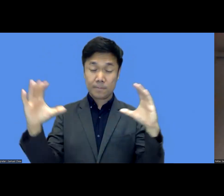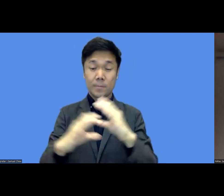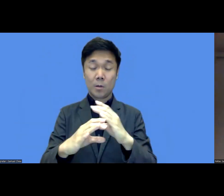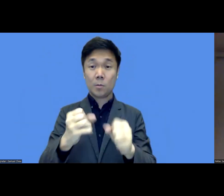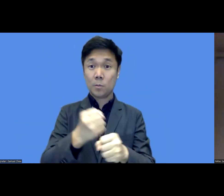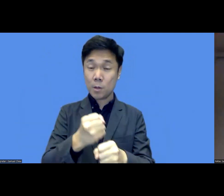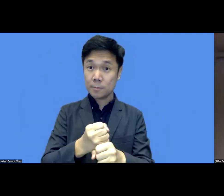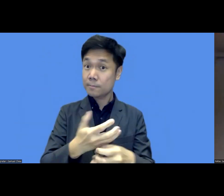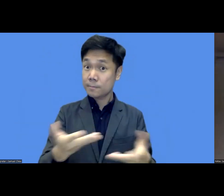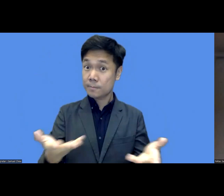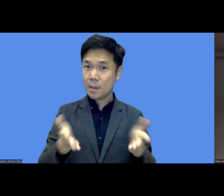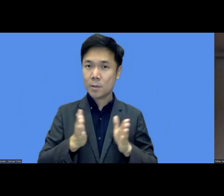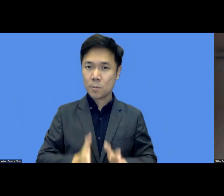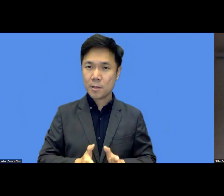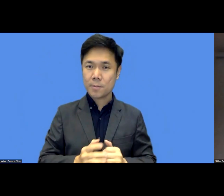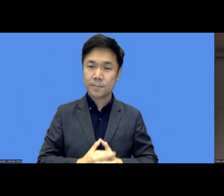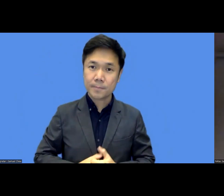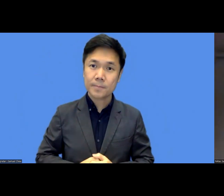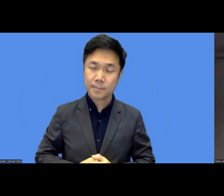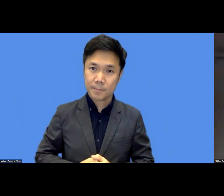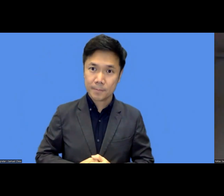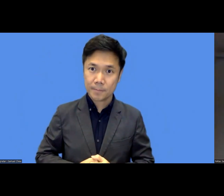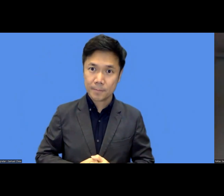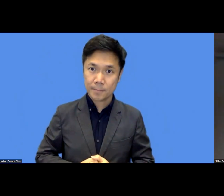Trabajo en la parte humanitaria de las cosas.